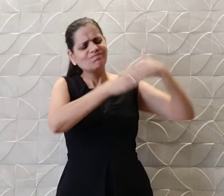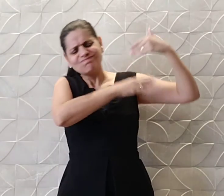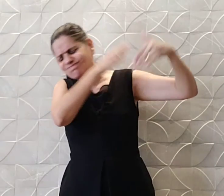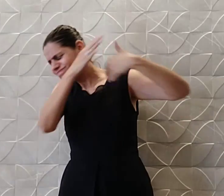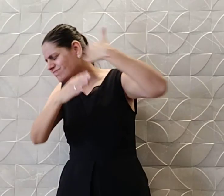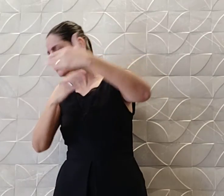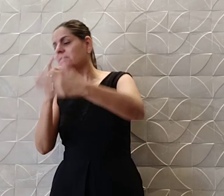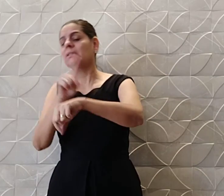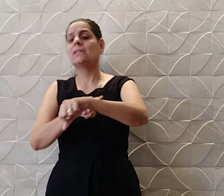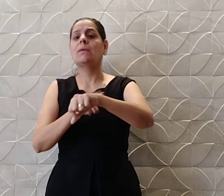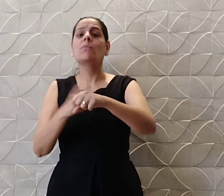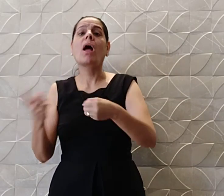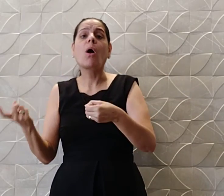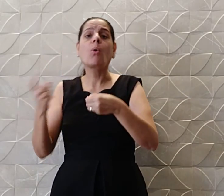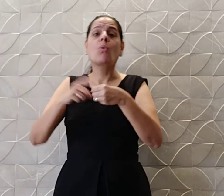assunto